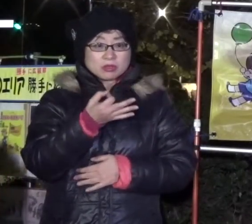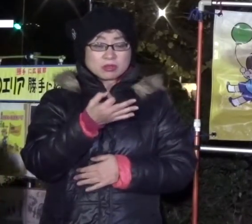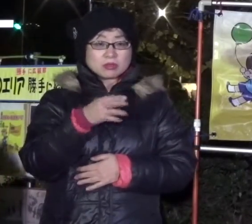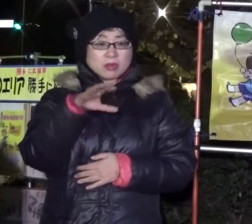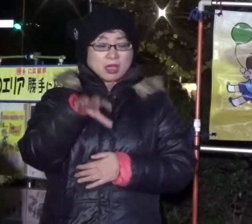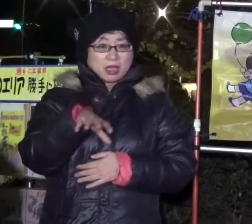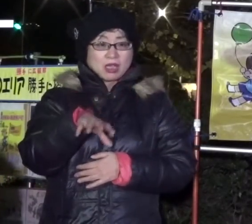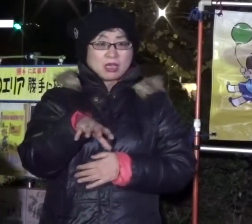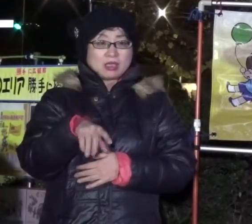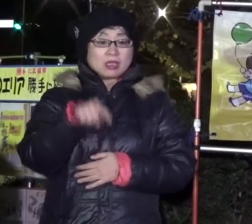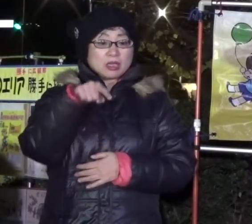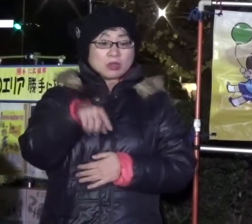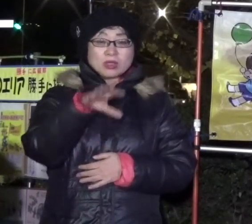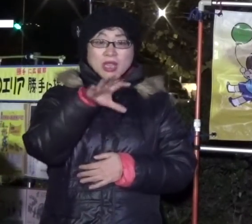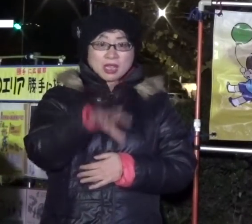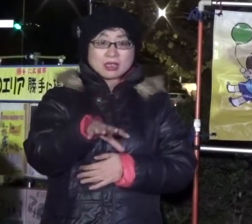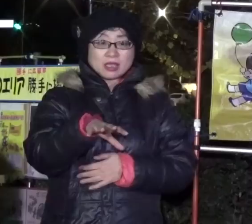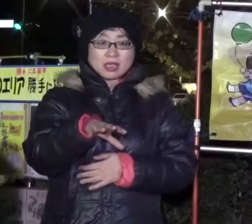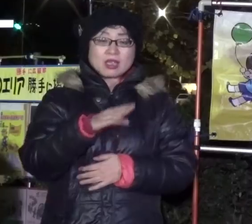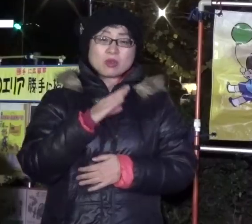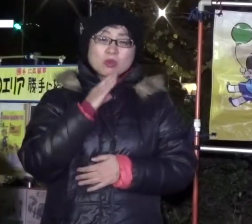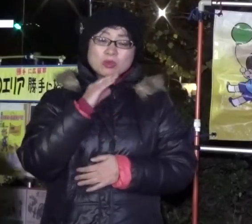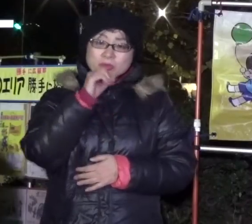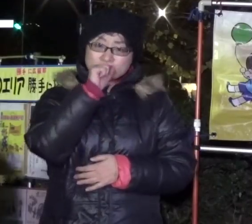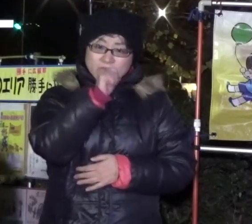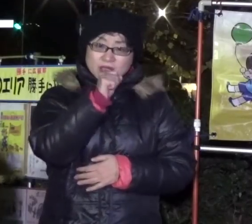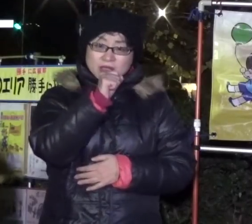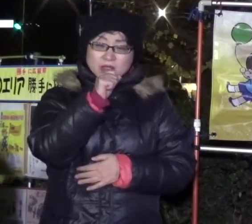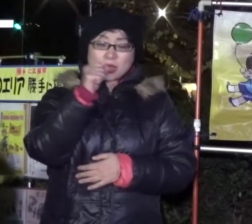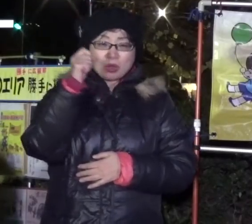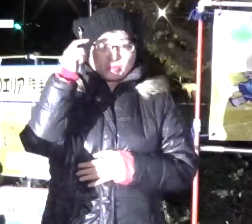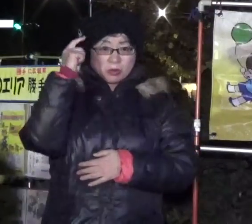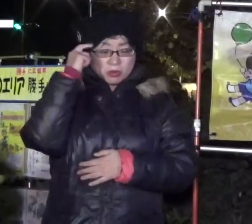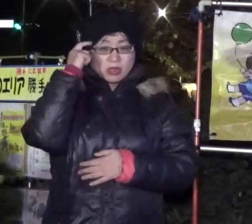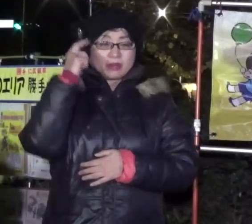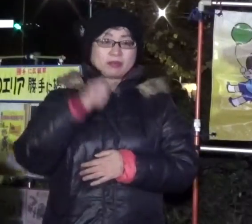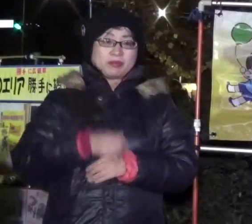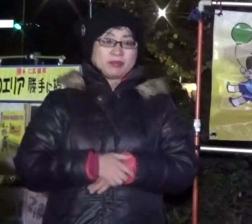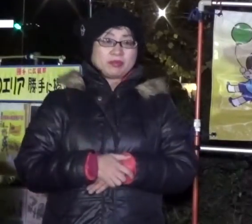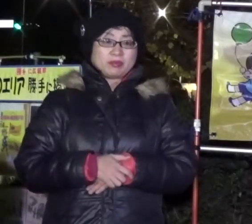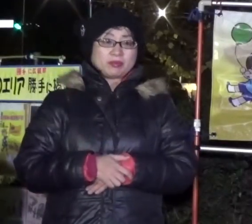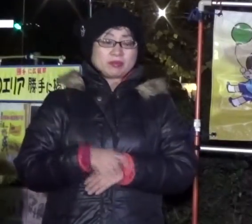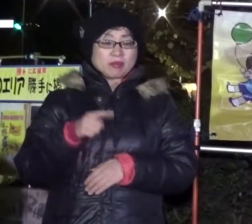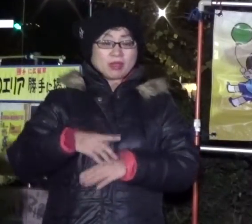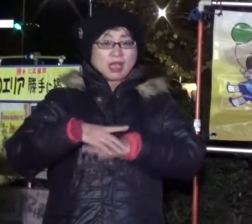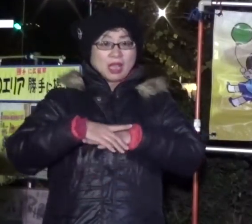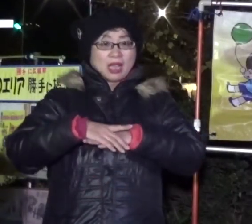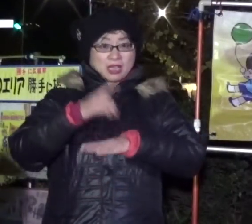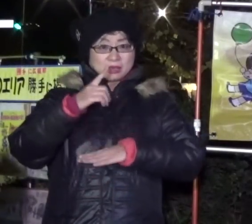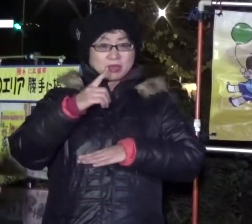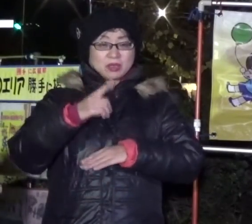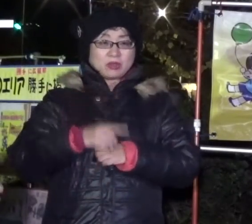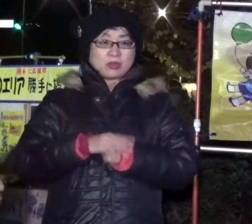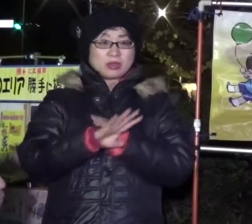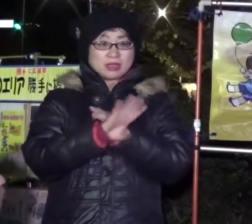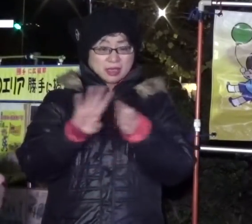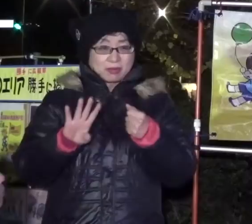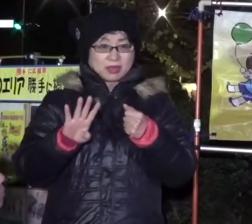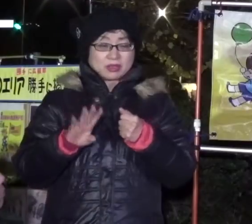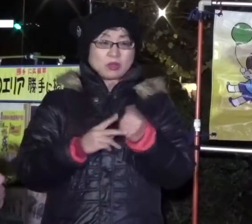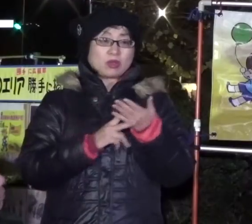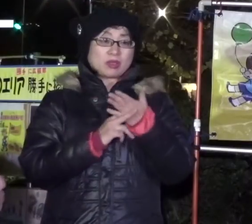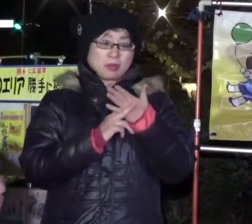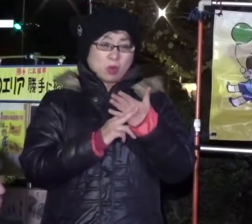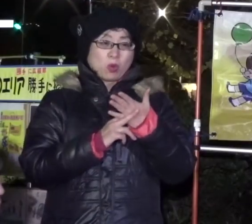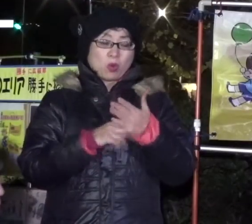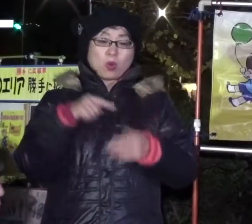がここにあって本当に良かったなと思って、私は初めての原発でもこ